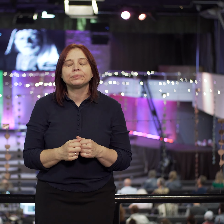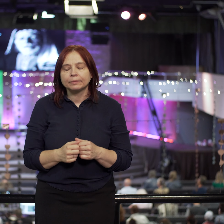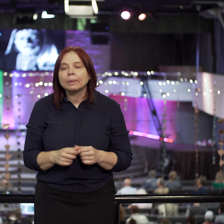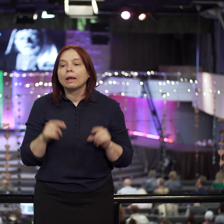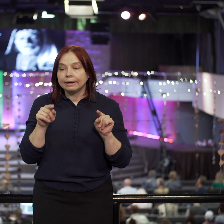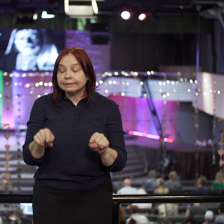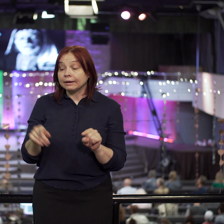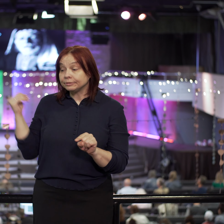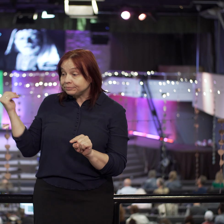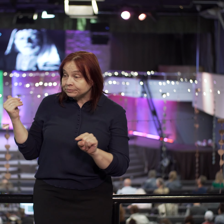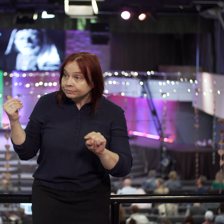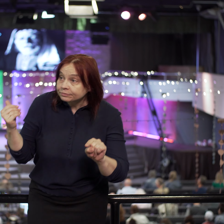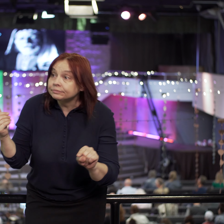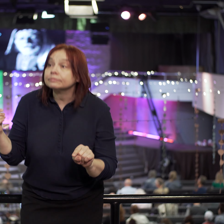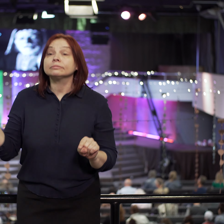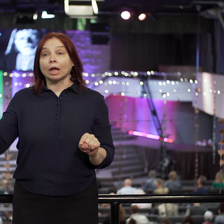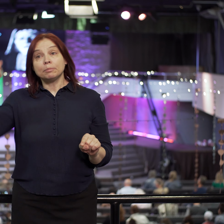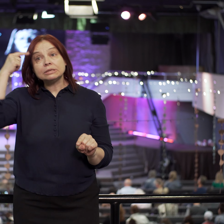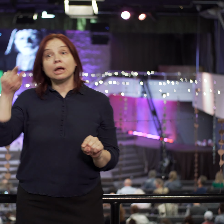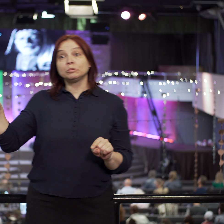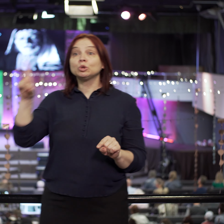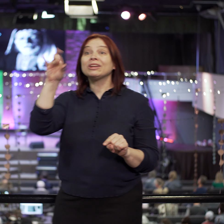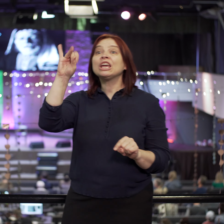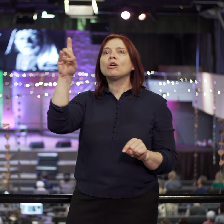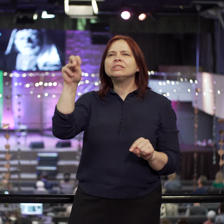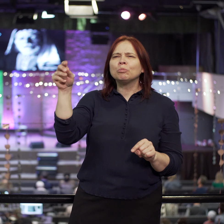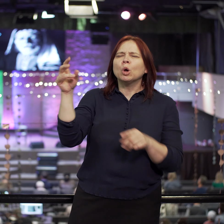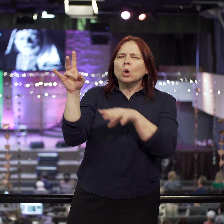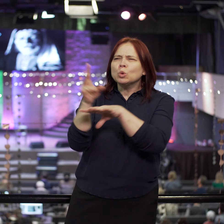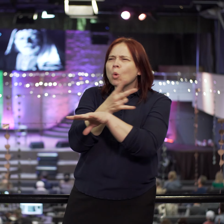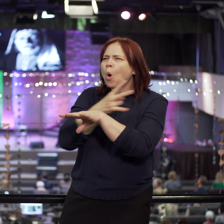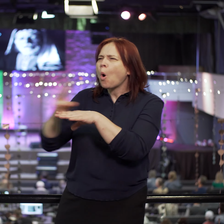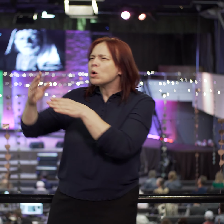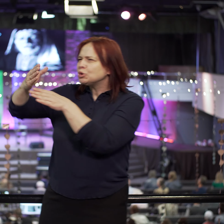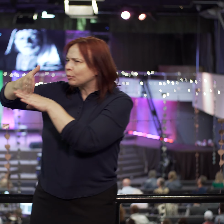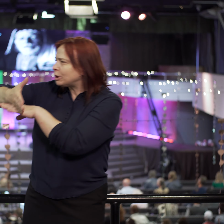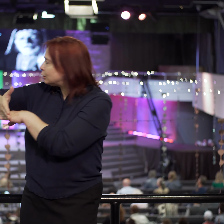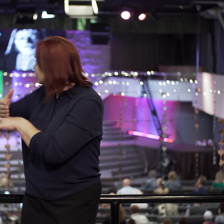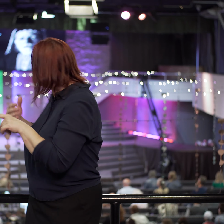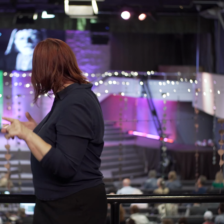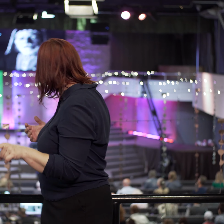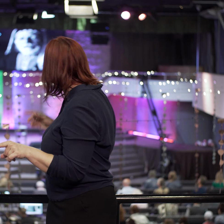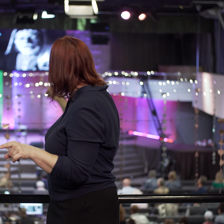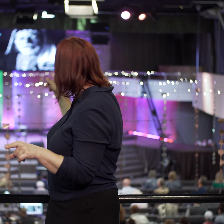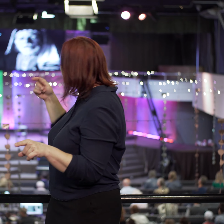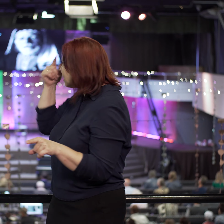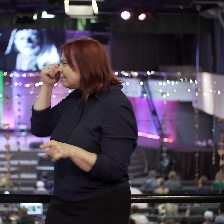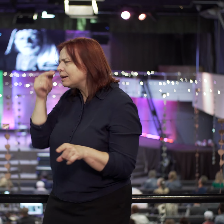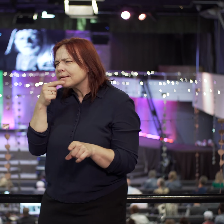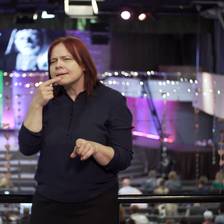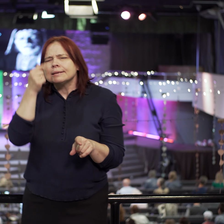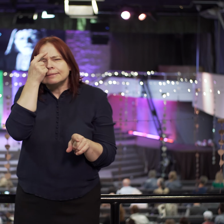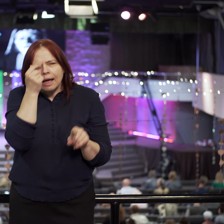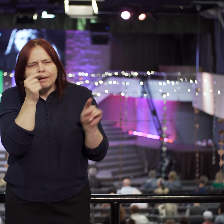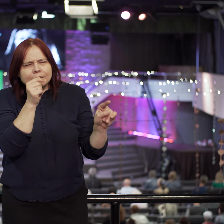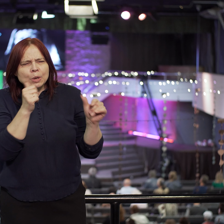и сказал: «Рави, мы знаем, что ты учитель, пришедший от Бога, ибо таких